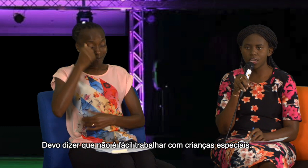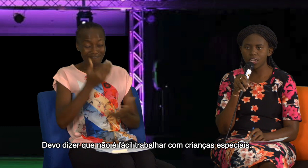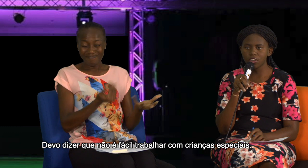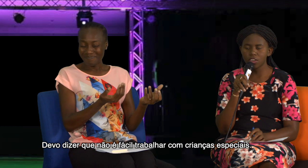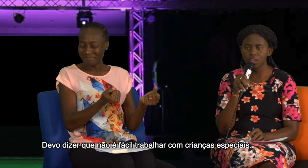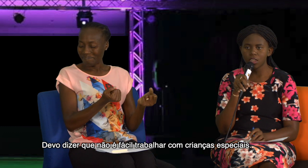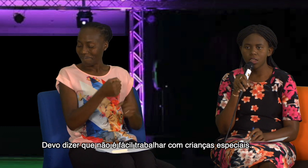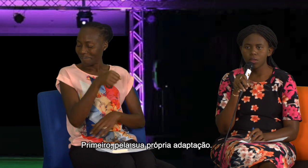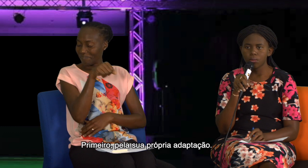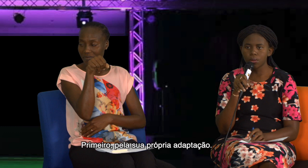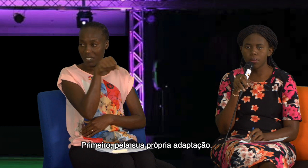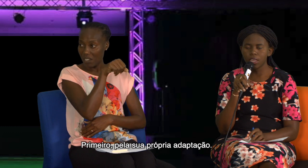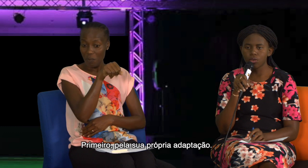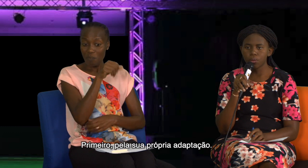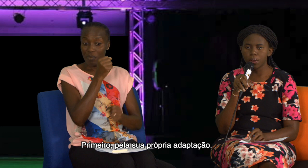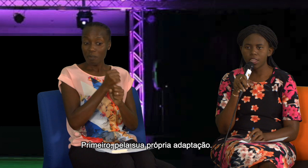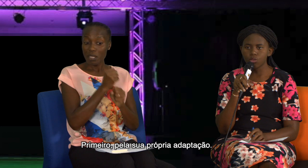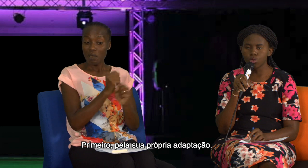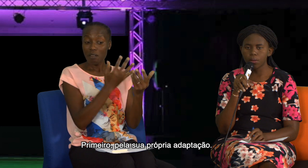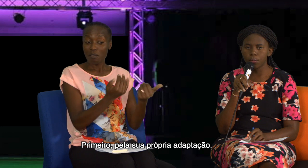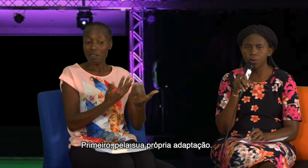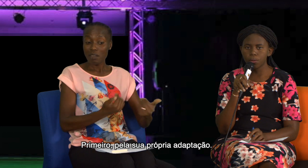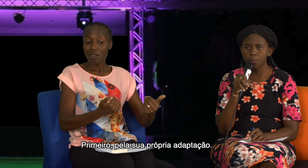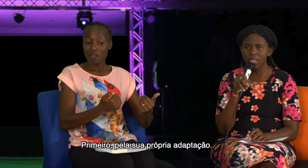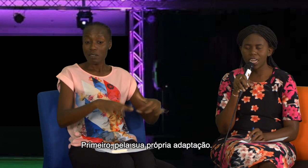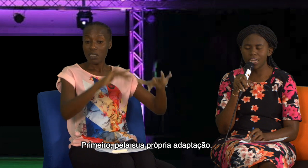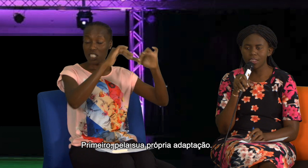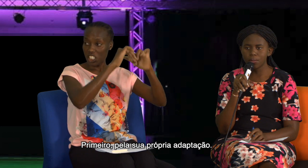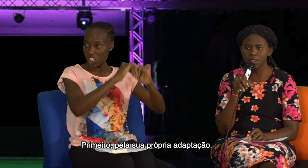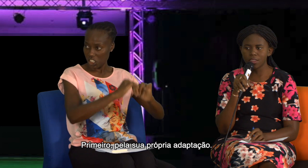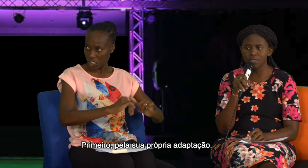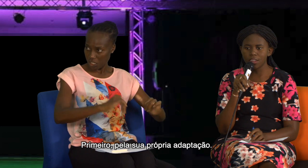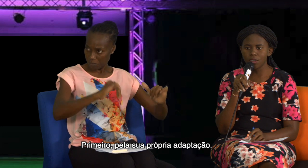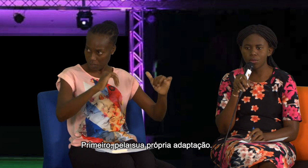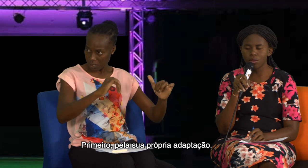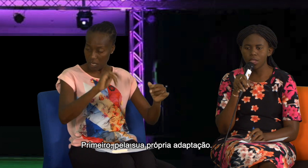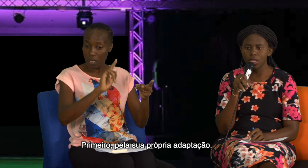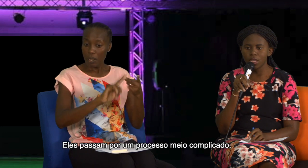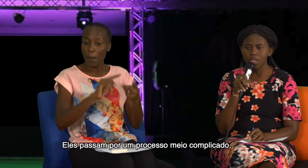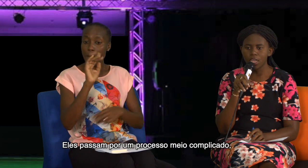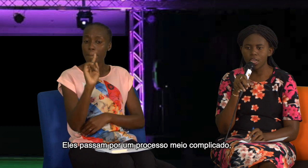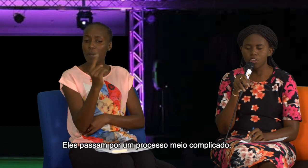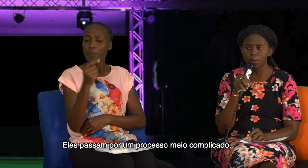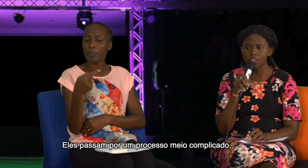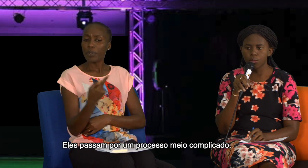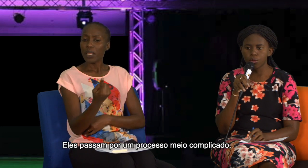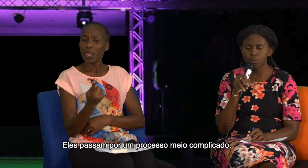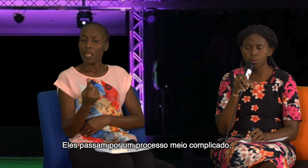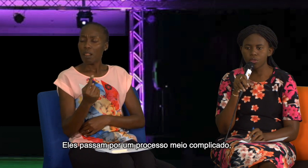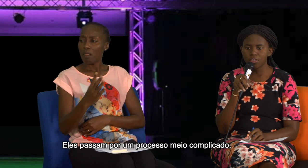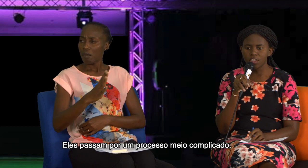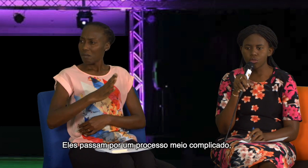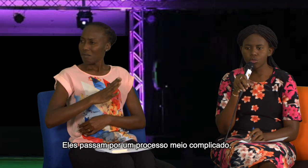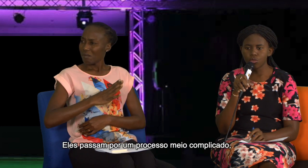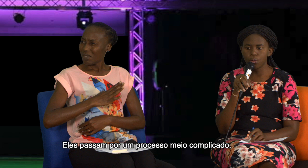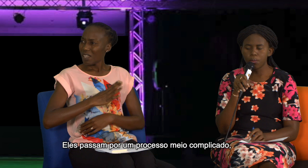especiais, primeiro pela sua própria adaptação. Eles passam por um processo meio